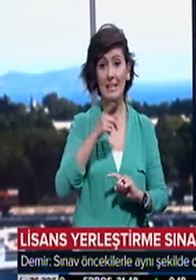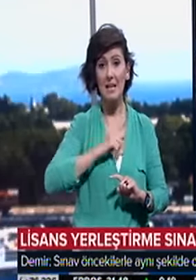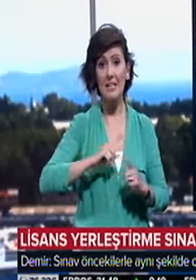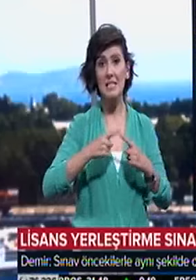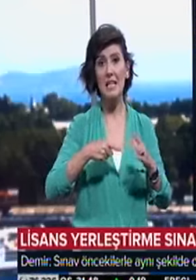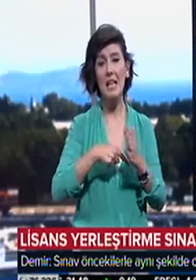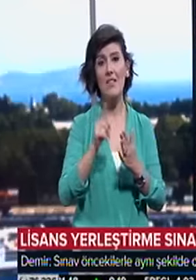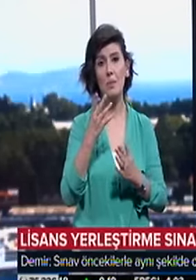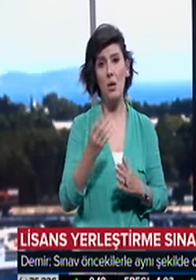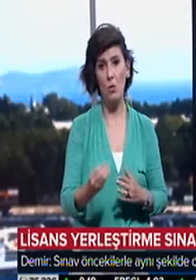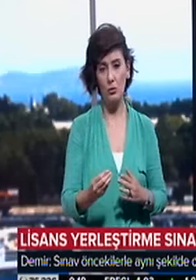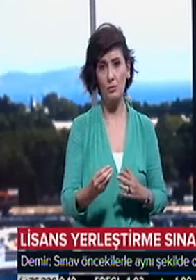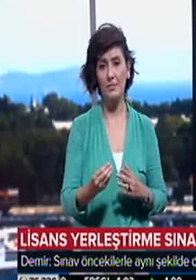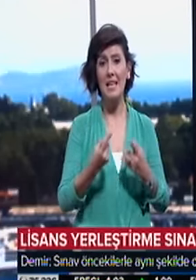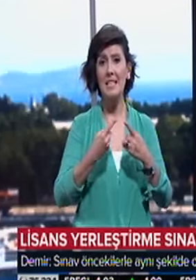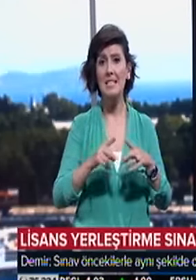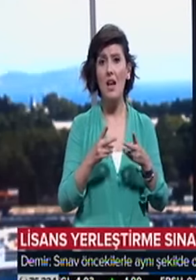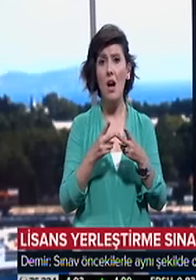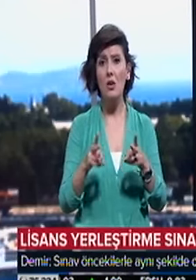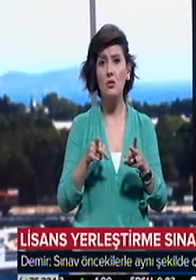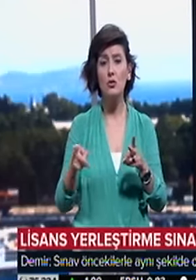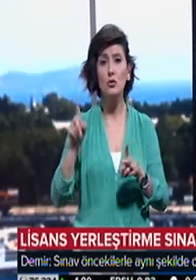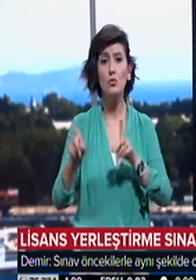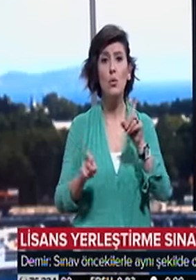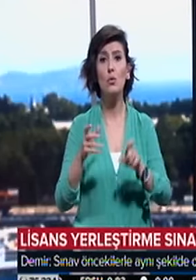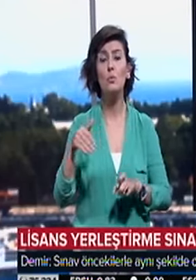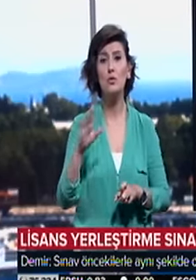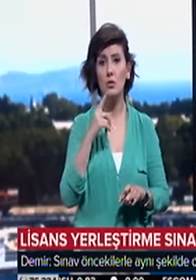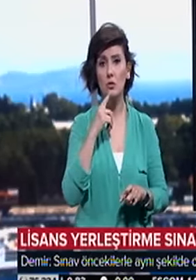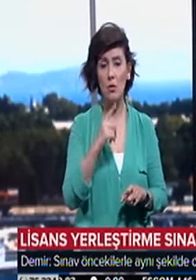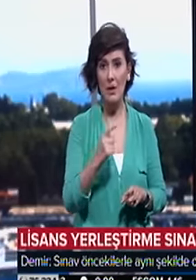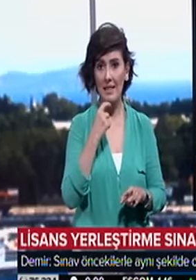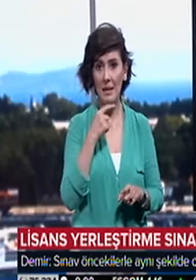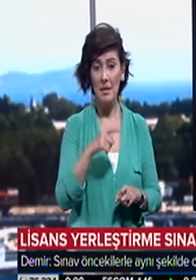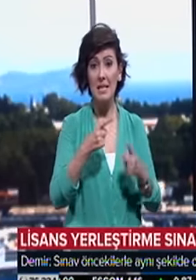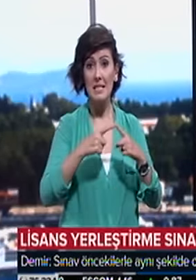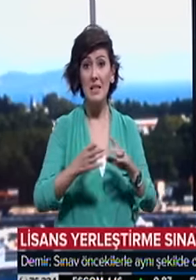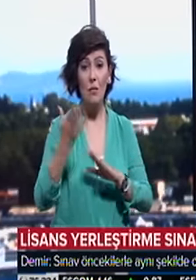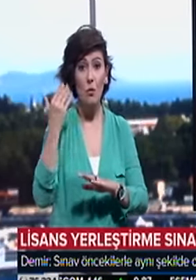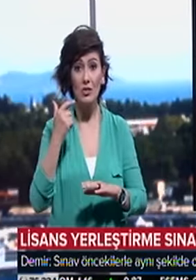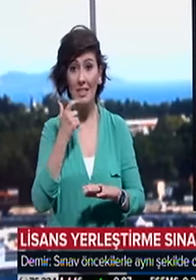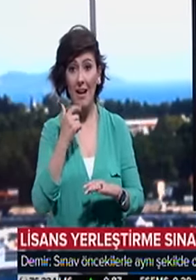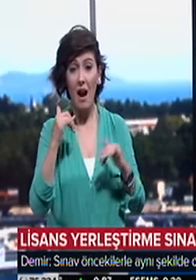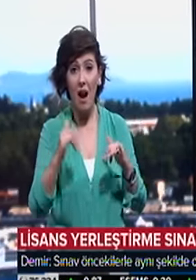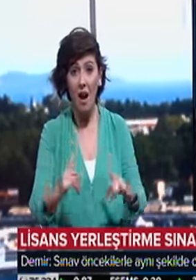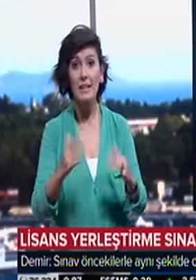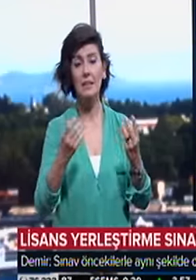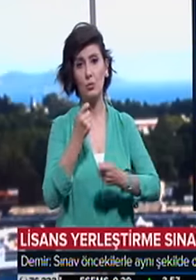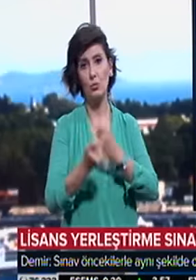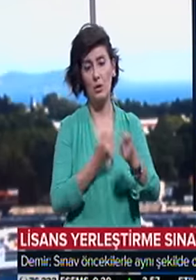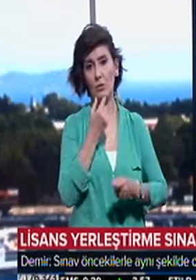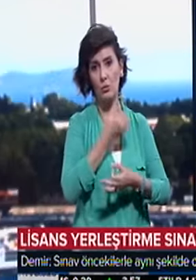adayın sınavı iptal edildi. Sınavda açık uçlu soru sorulmayacağını söyleyen Demir, sınavın önceki yıllardakiyle aynı